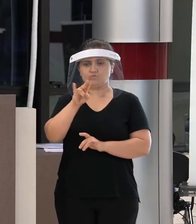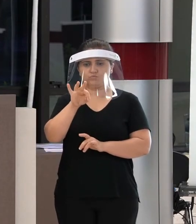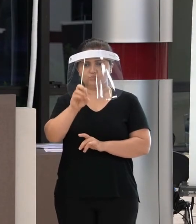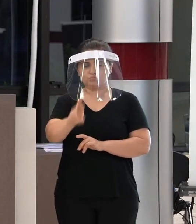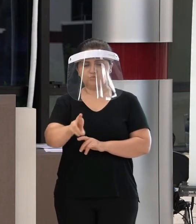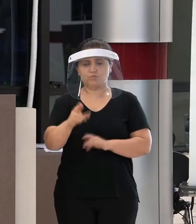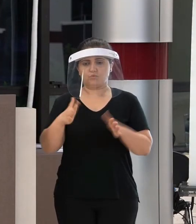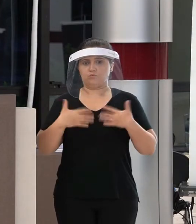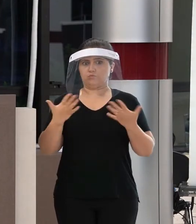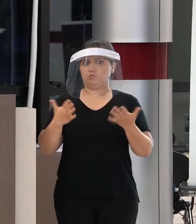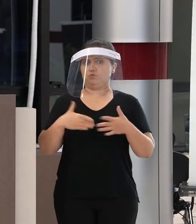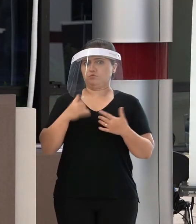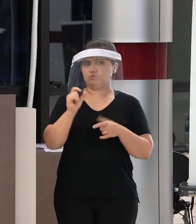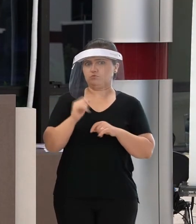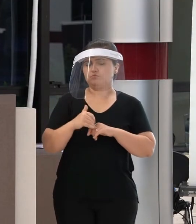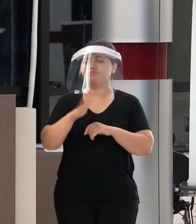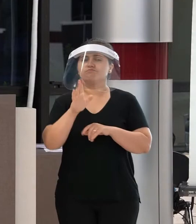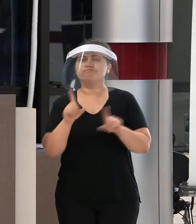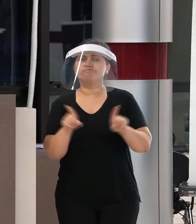que assusta um pouco mais, né?